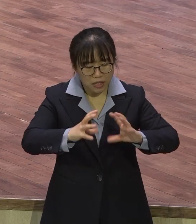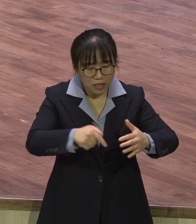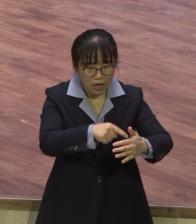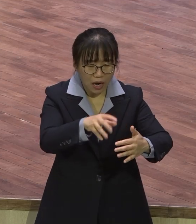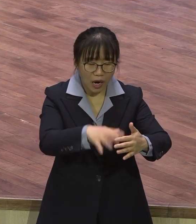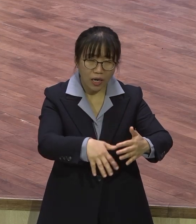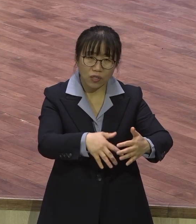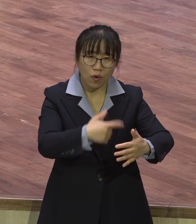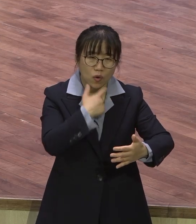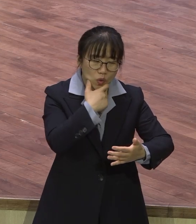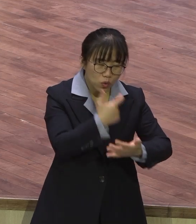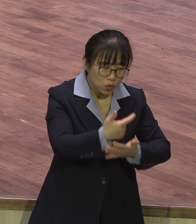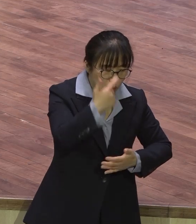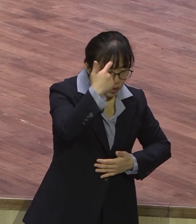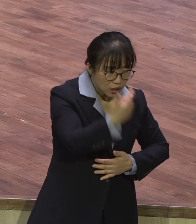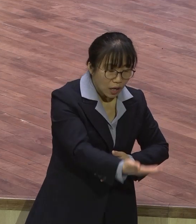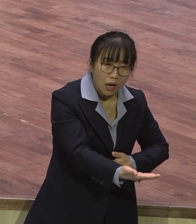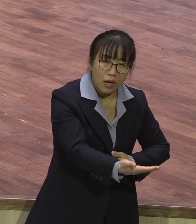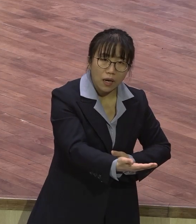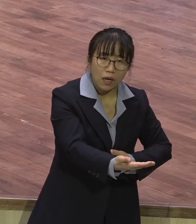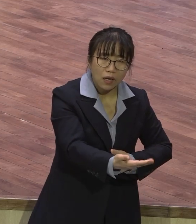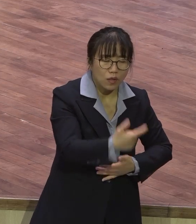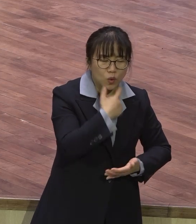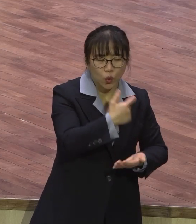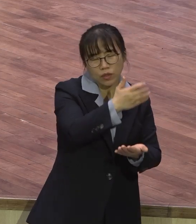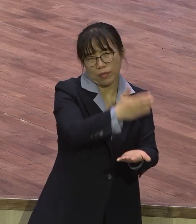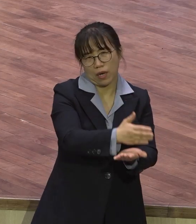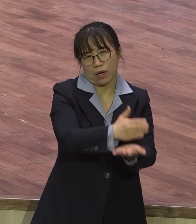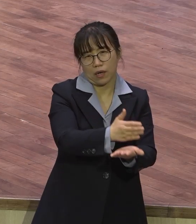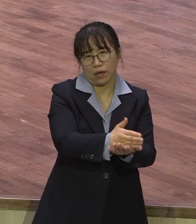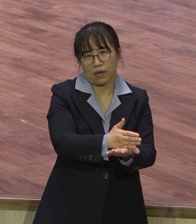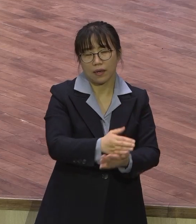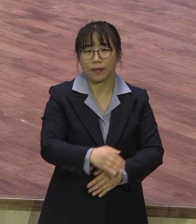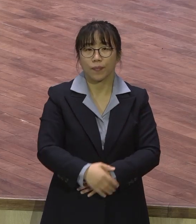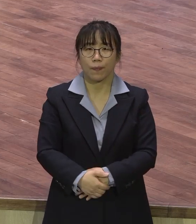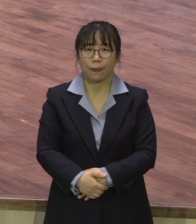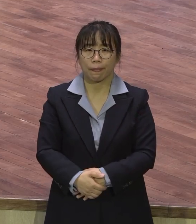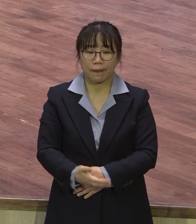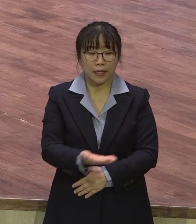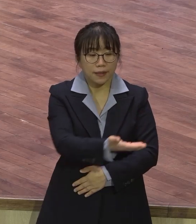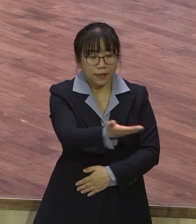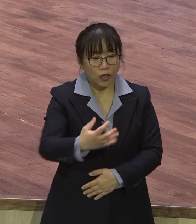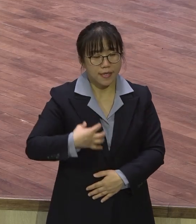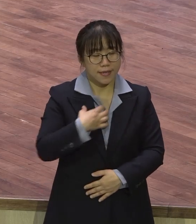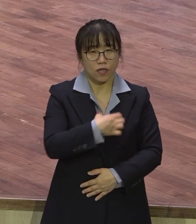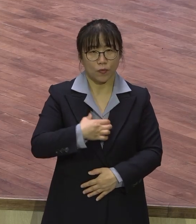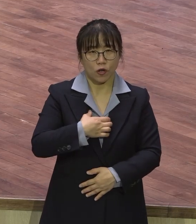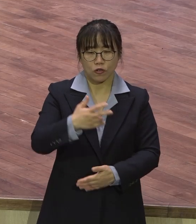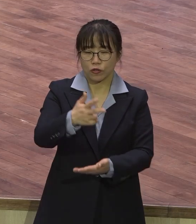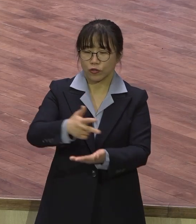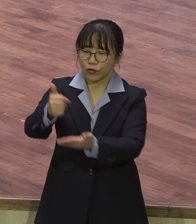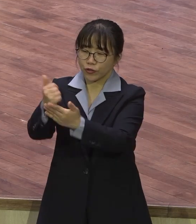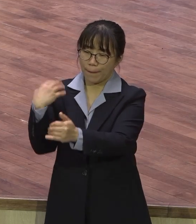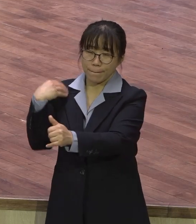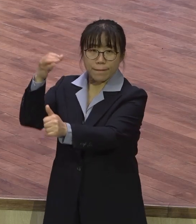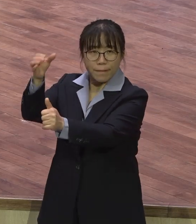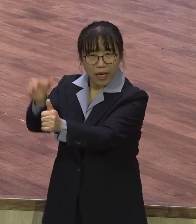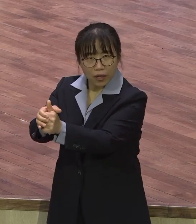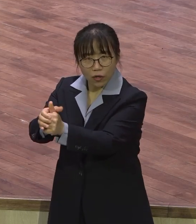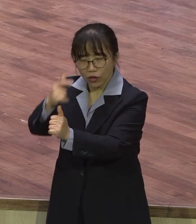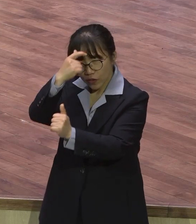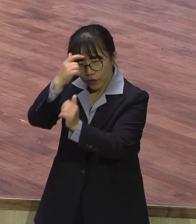있느냐 속지 마라 너희 염려를 다 죽게 맡겨라 그러면 기도하고